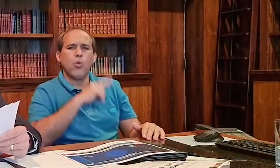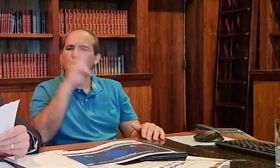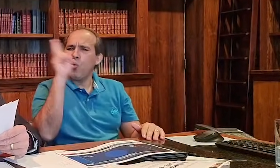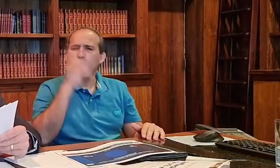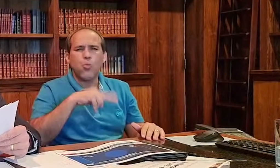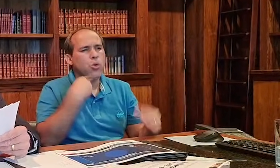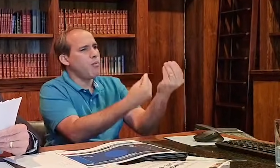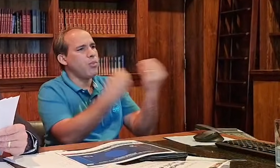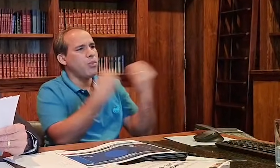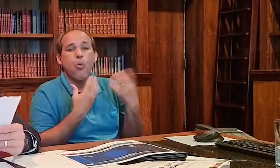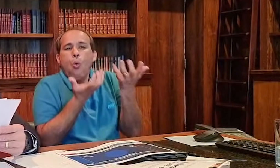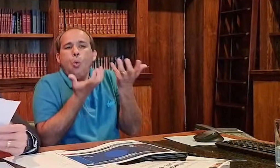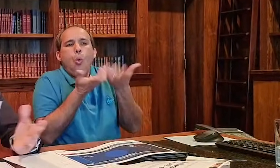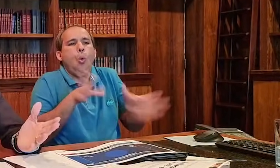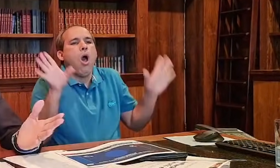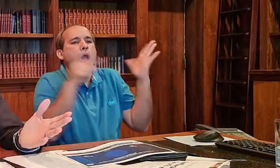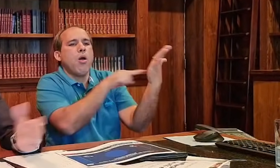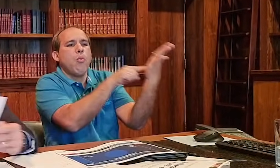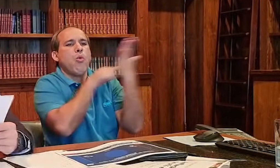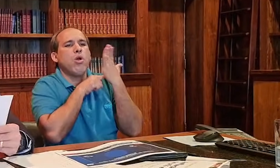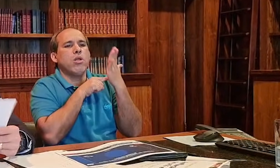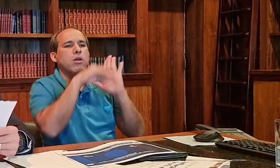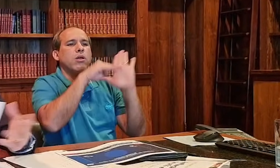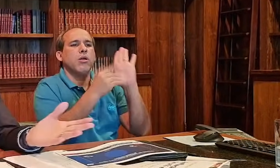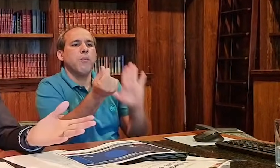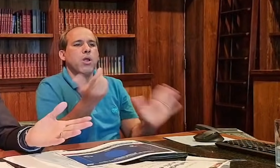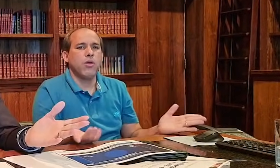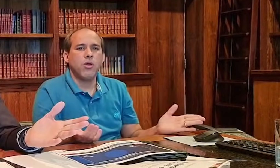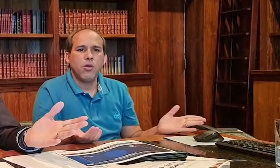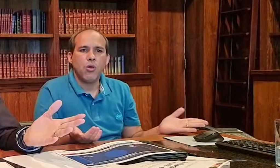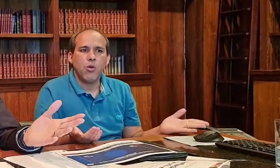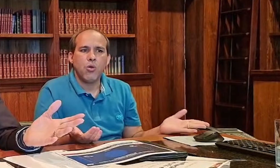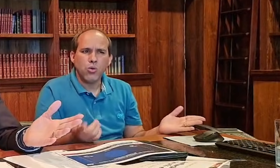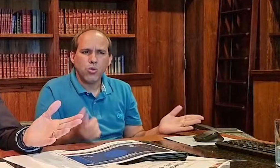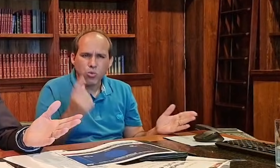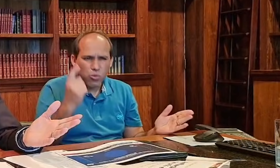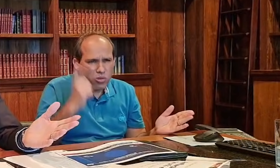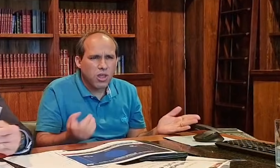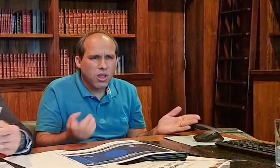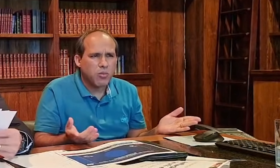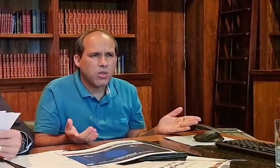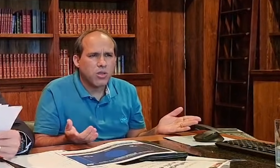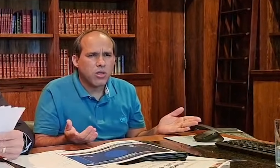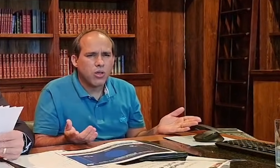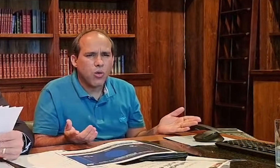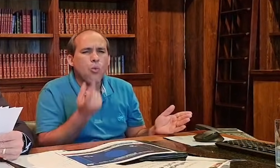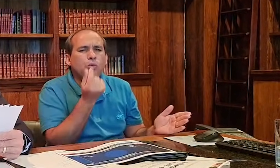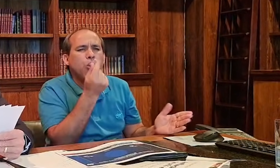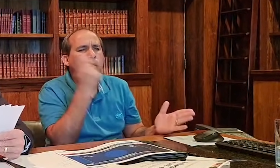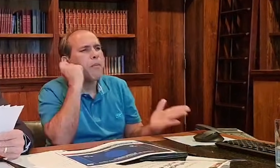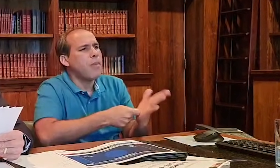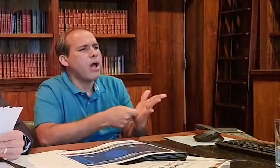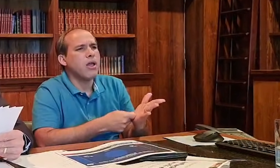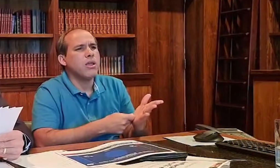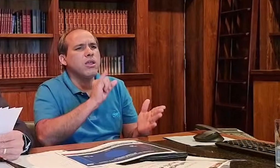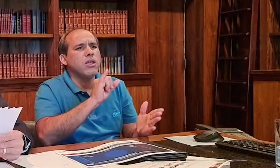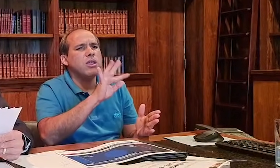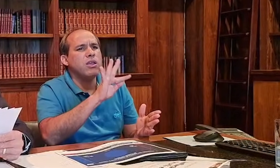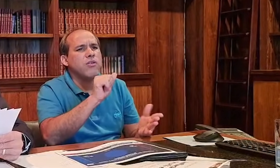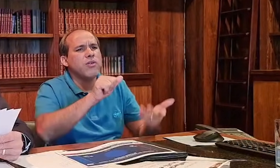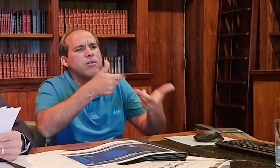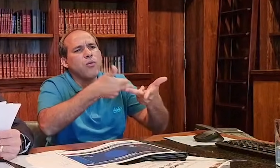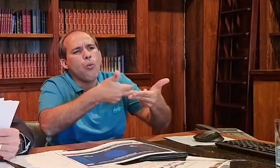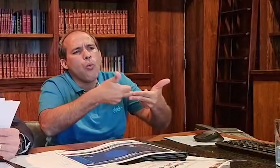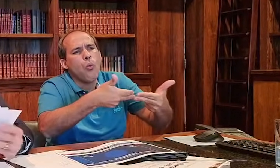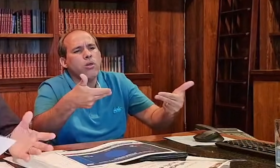nos apresentar a planilha de preço. Mas peraí, você não sabe, é do Butantan. Você não sabe quanto custa o IFA, não sei o quê, não sei o quê,